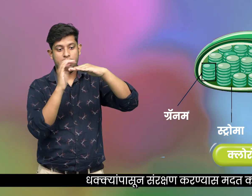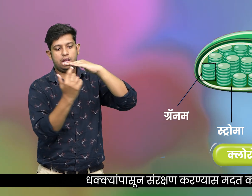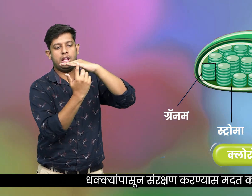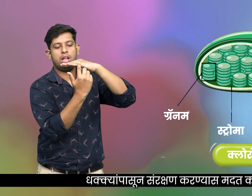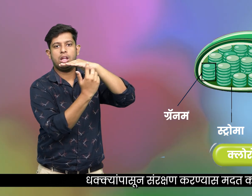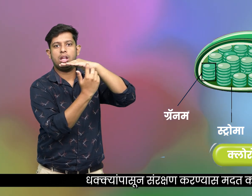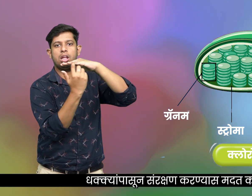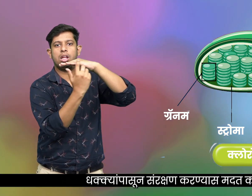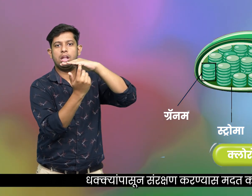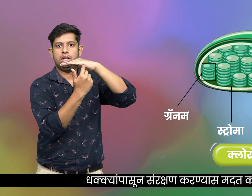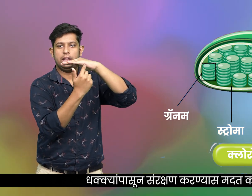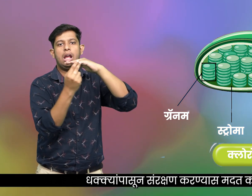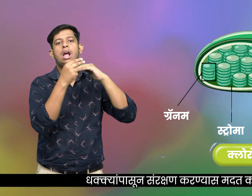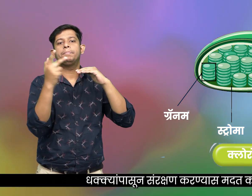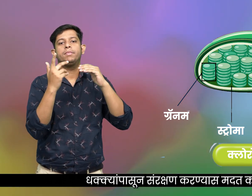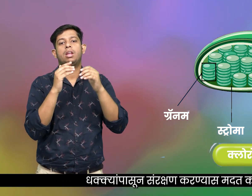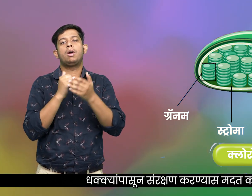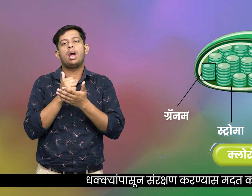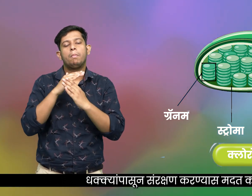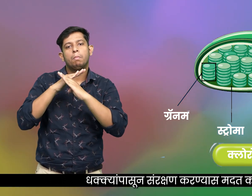धक्क्यांपासून संरक्षण करण्यास मदत करते.